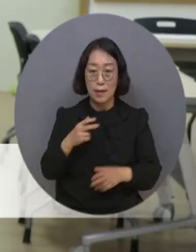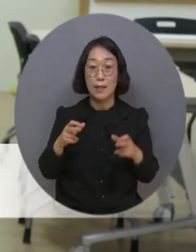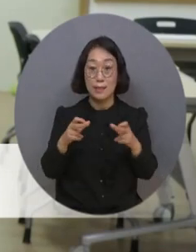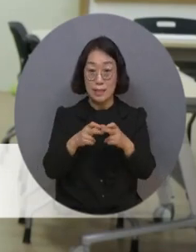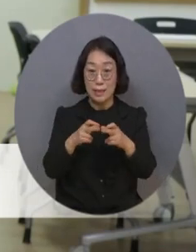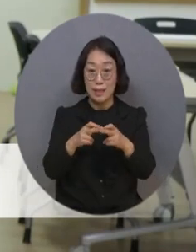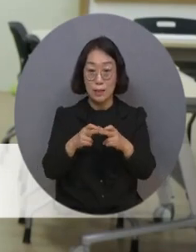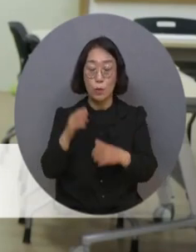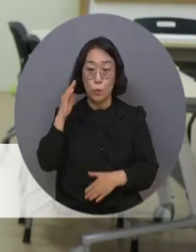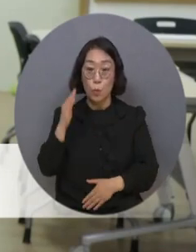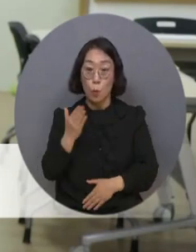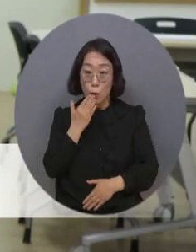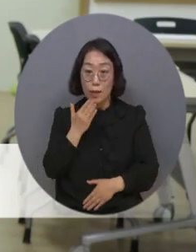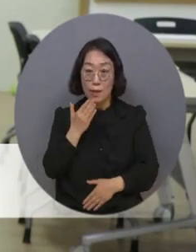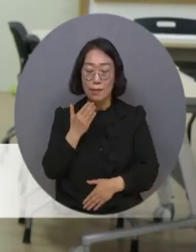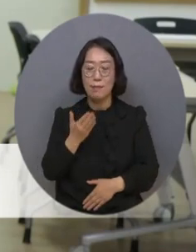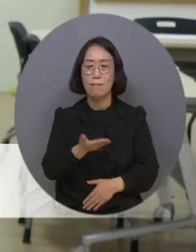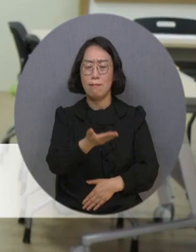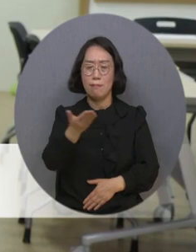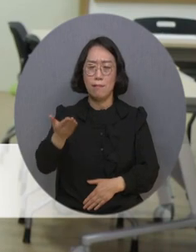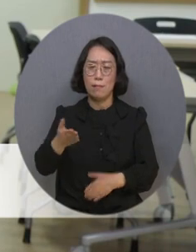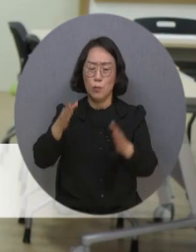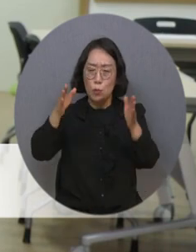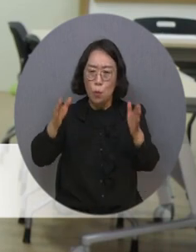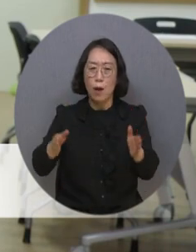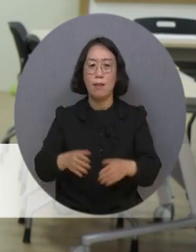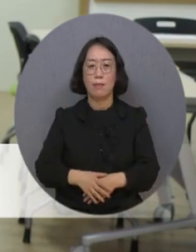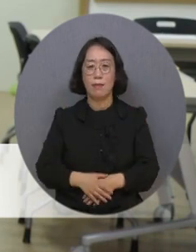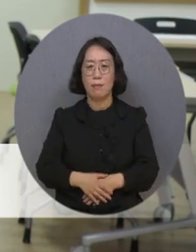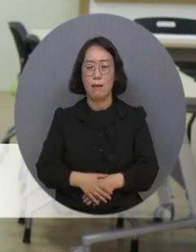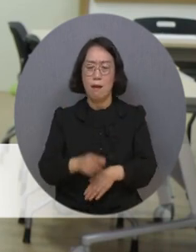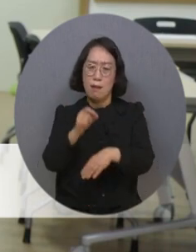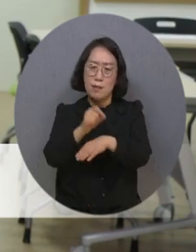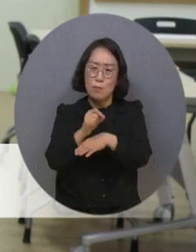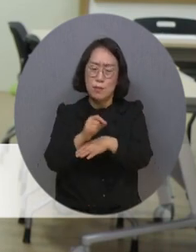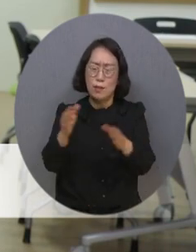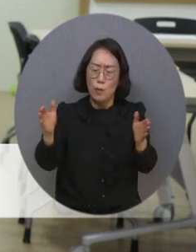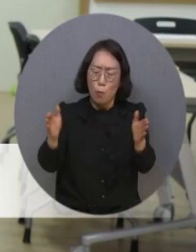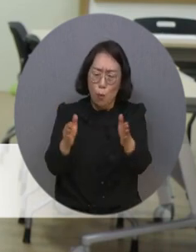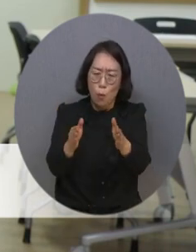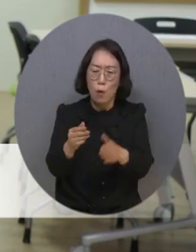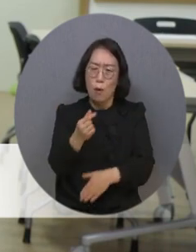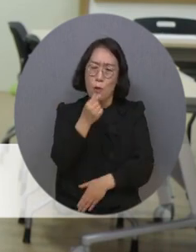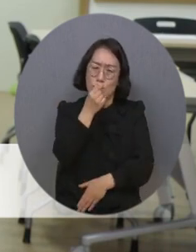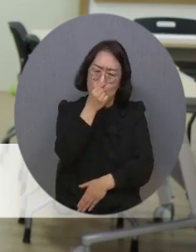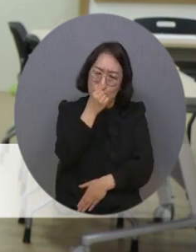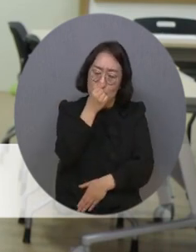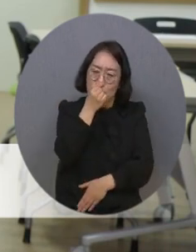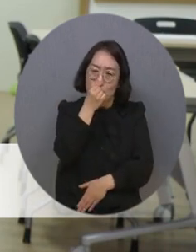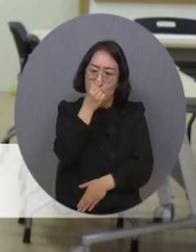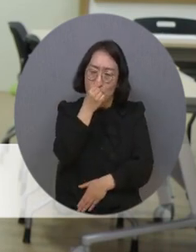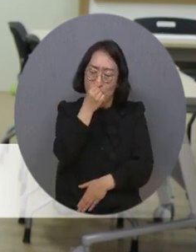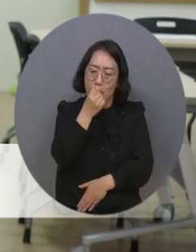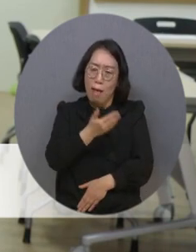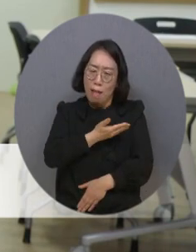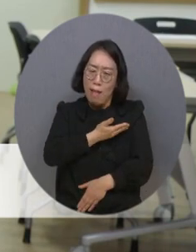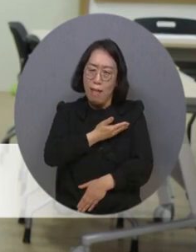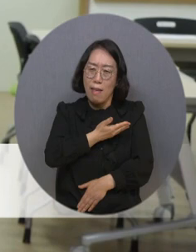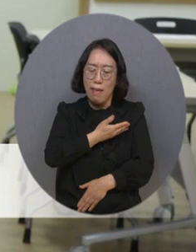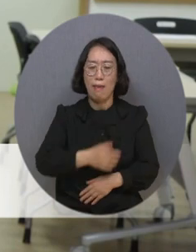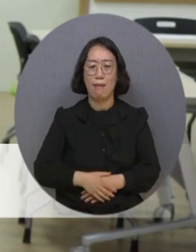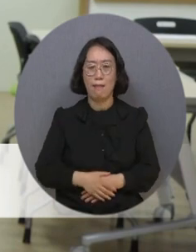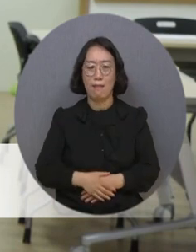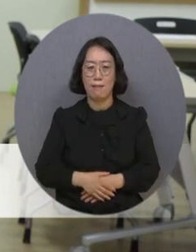시각장애인하고 청각장애인 분들이 그동안에 사무실이 굉장히 좀 협소한 상태에서 좀 지내왔습니다.